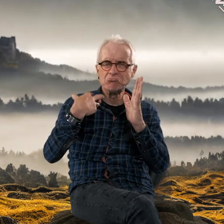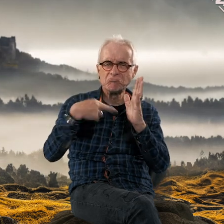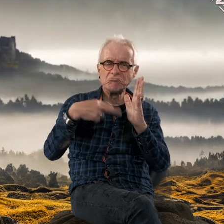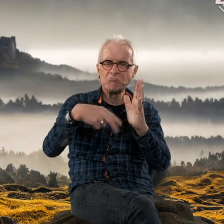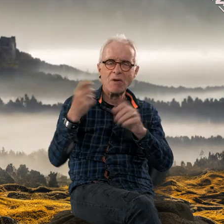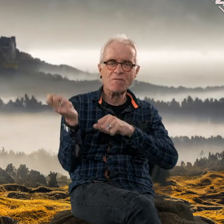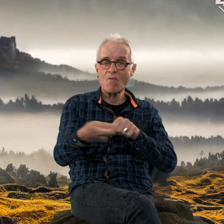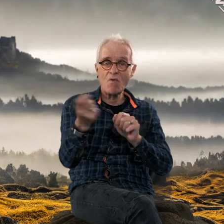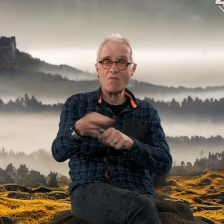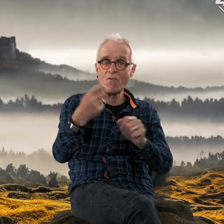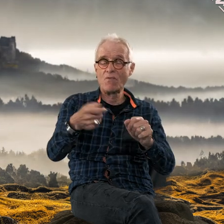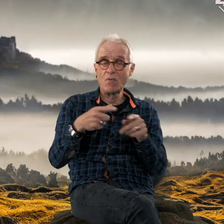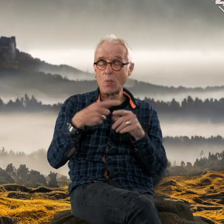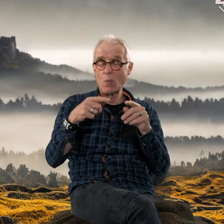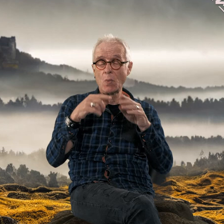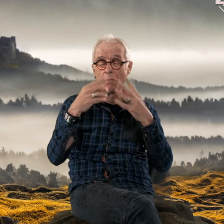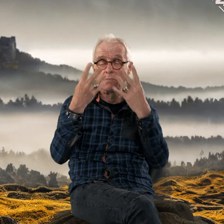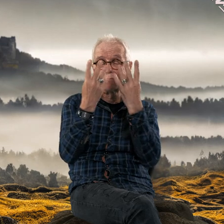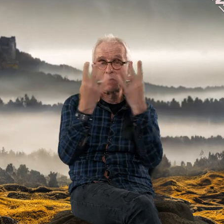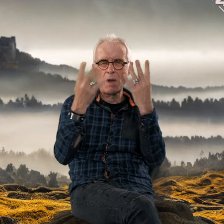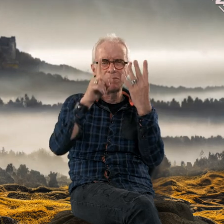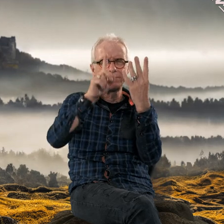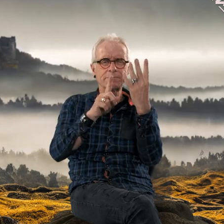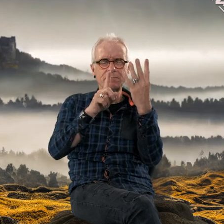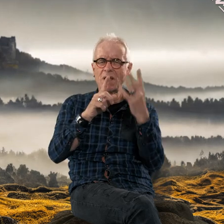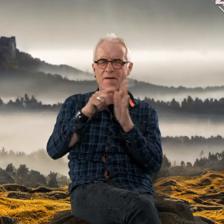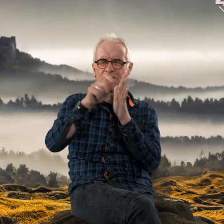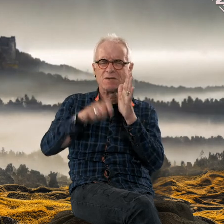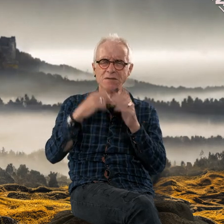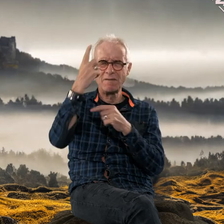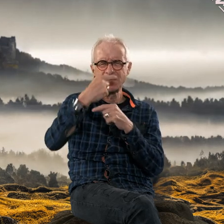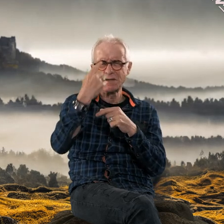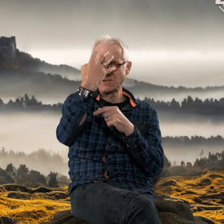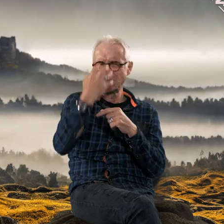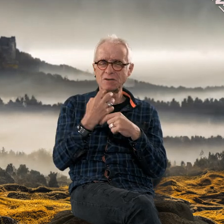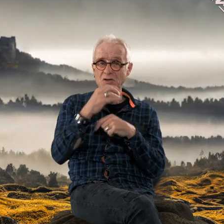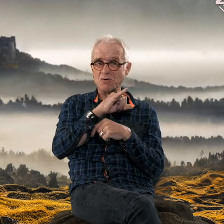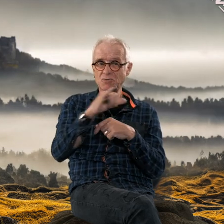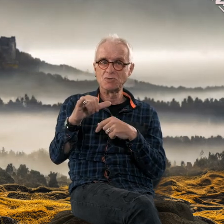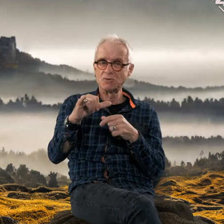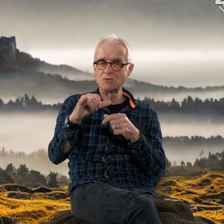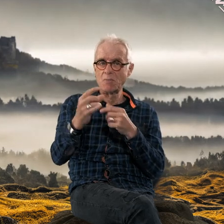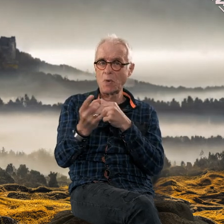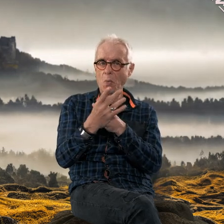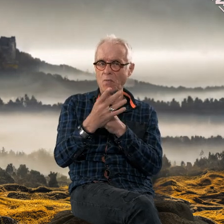immobiles devant la barrière des cours et son visage était si triste que jamais on ne lui refusait l'aumône.